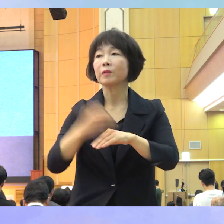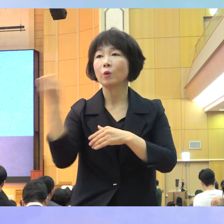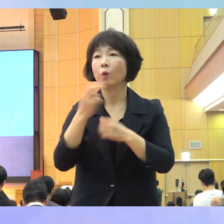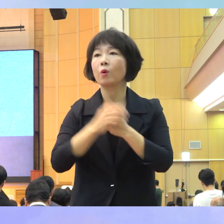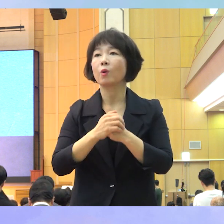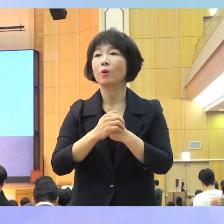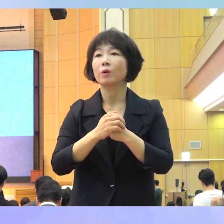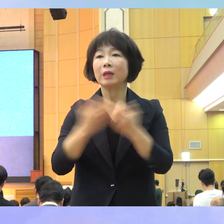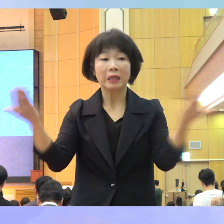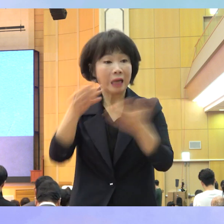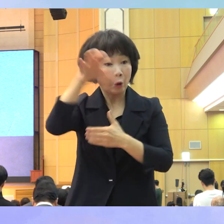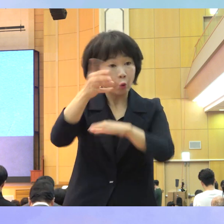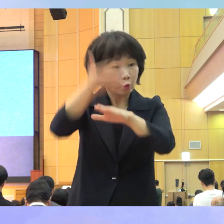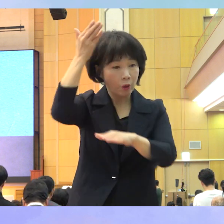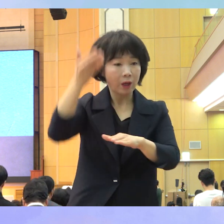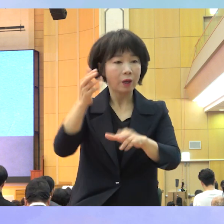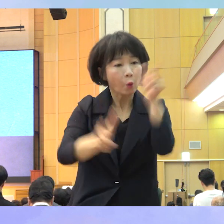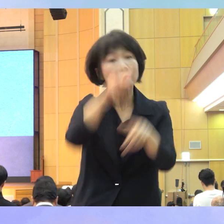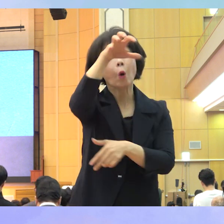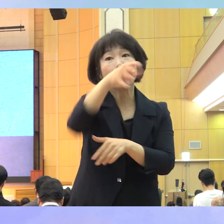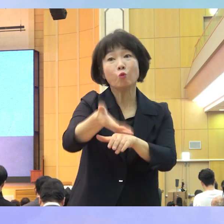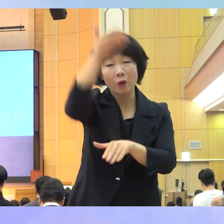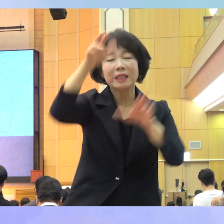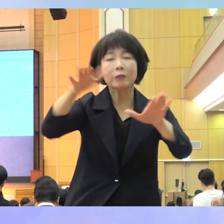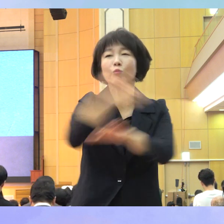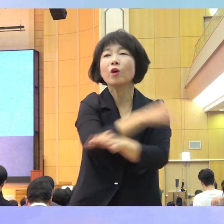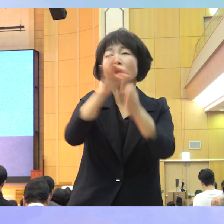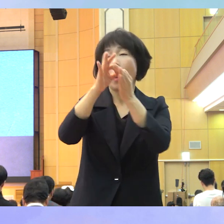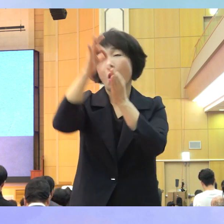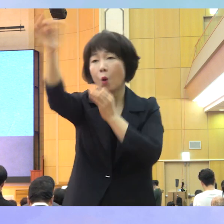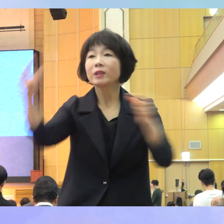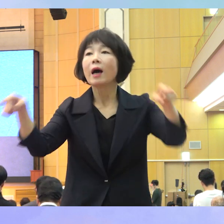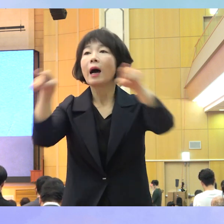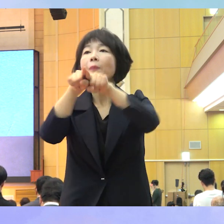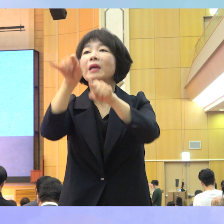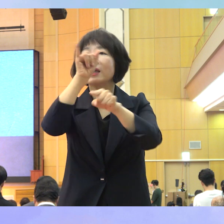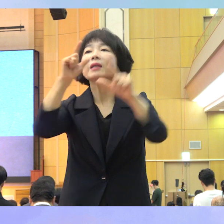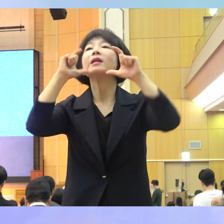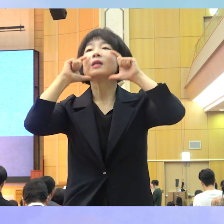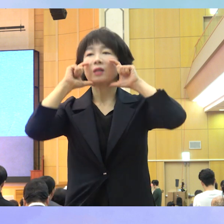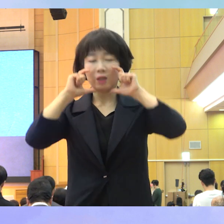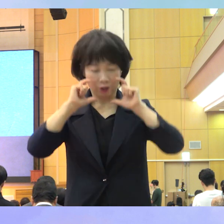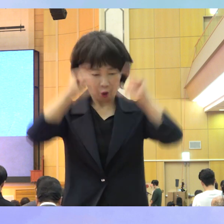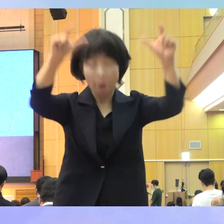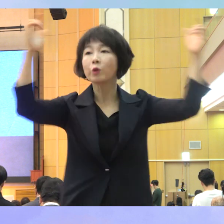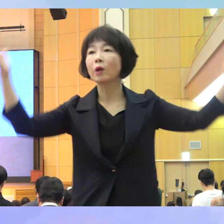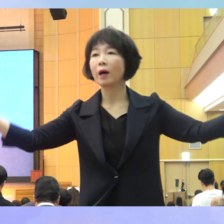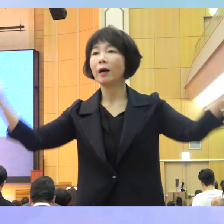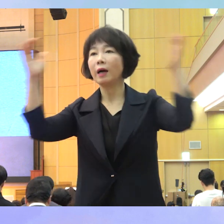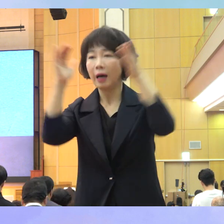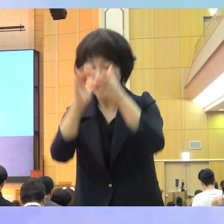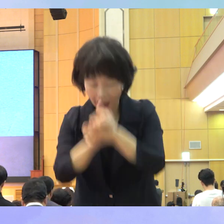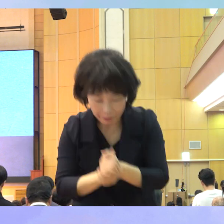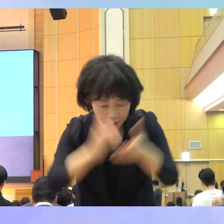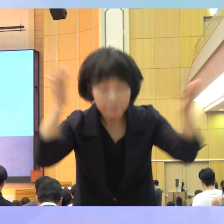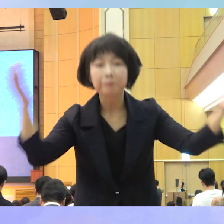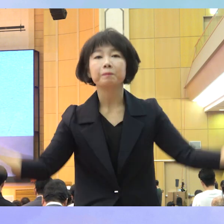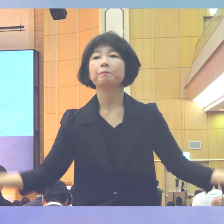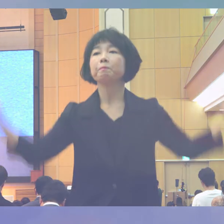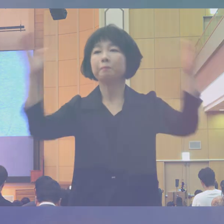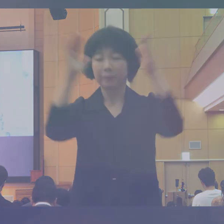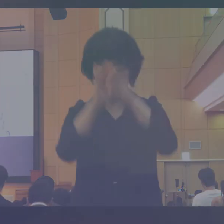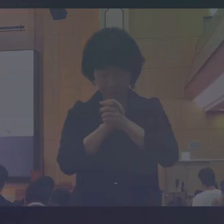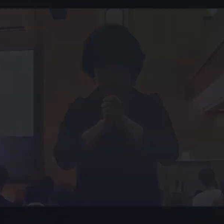또 직장 위에, 사업 위에 이제로부터 영원토록 함께 있을지어다. 아멘.